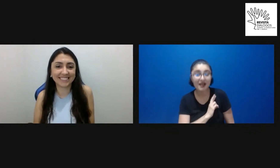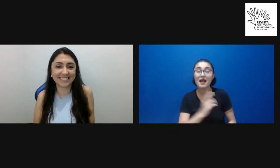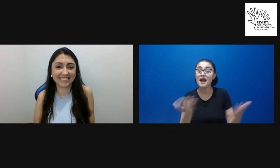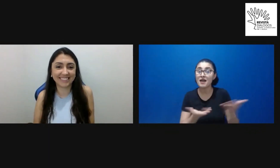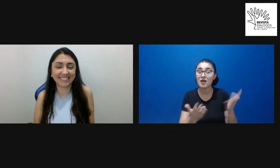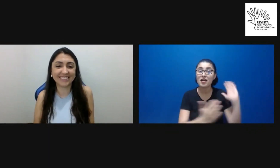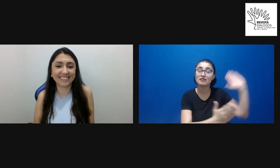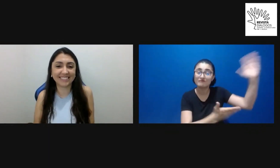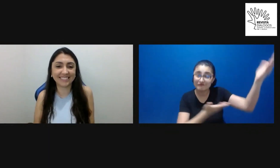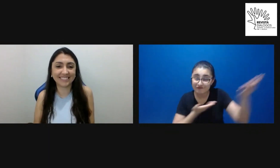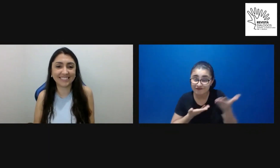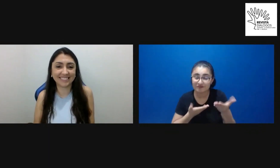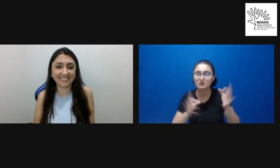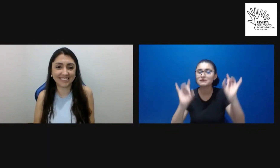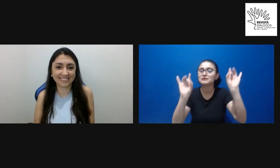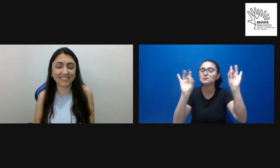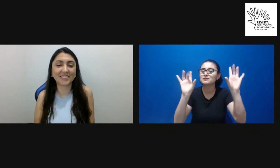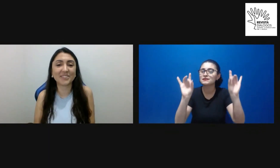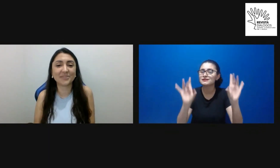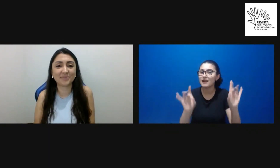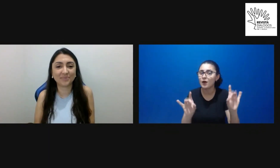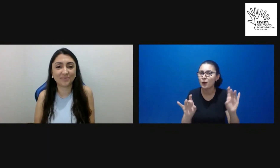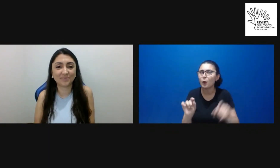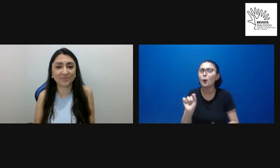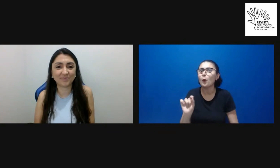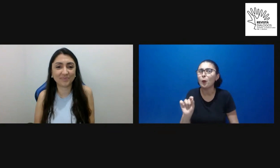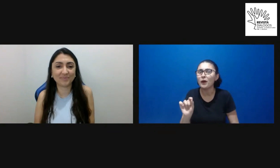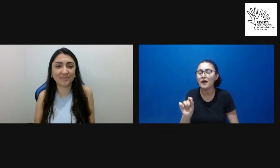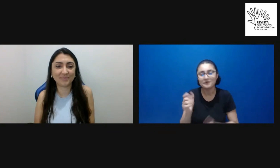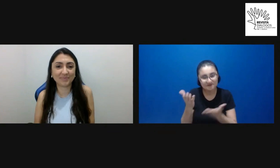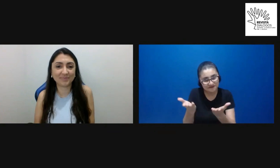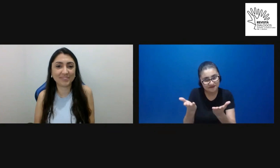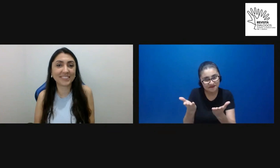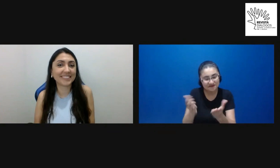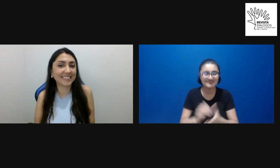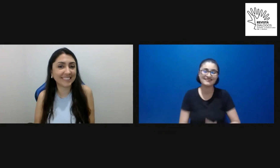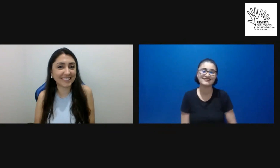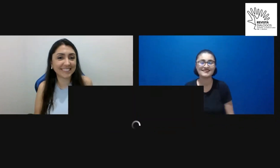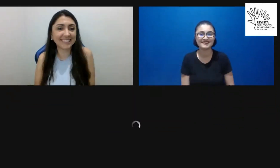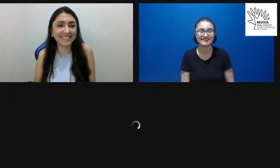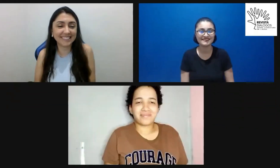Obrigada! Agora eu gostaria de apresentar nossa convidada especial. Quem será ela?